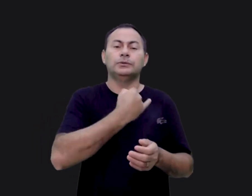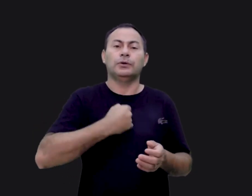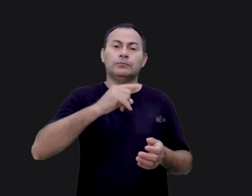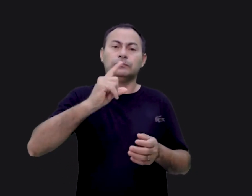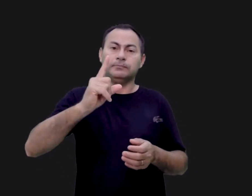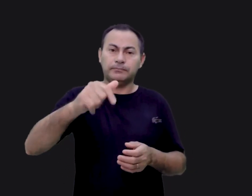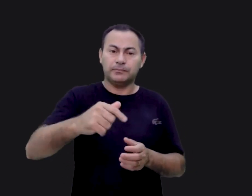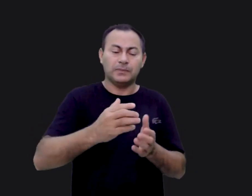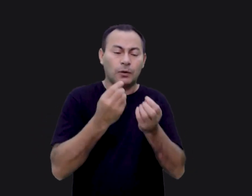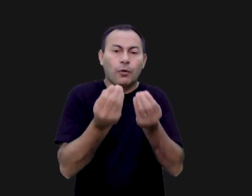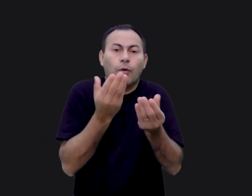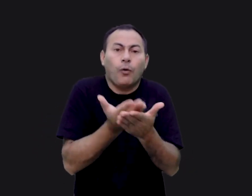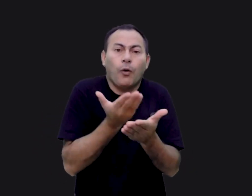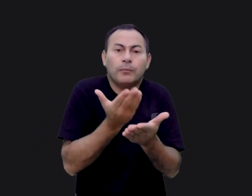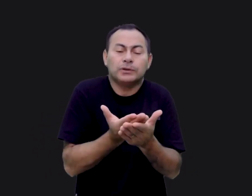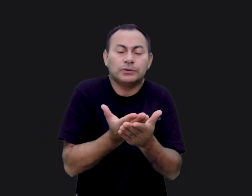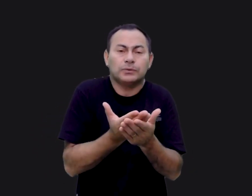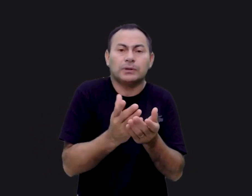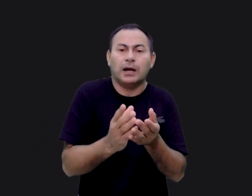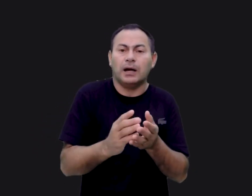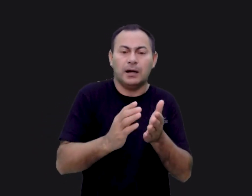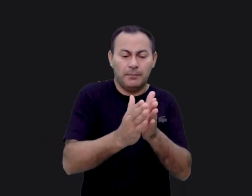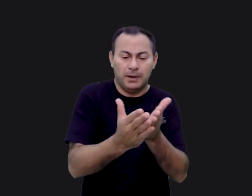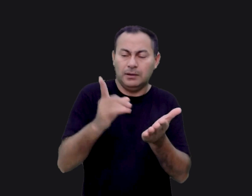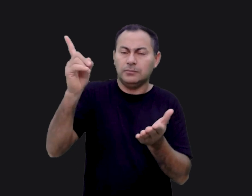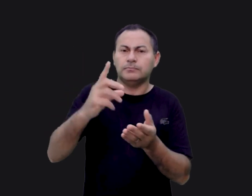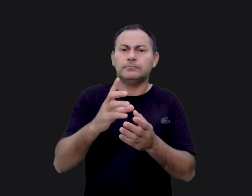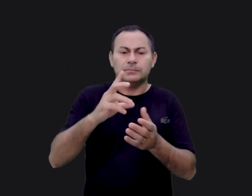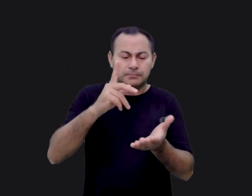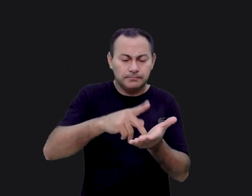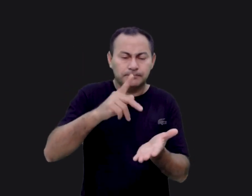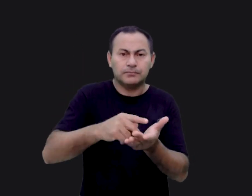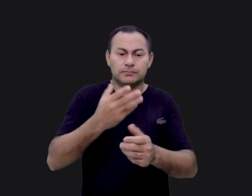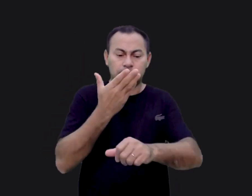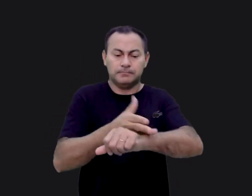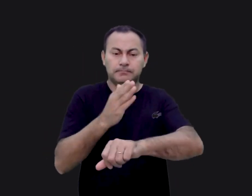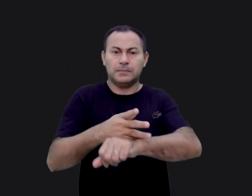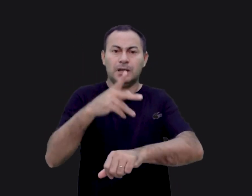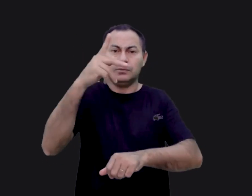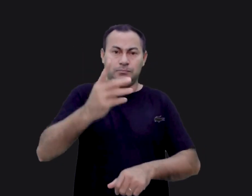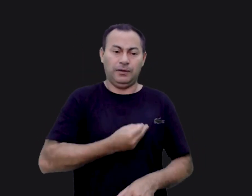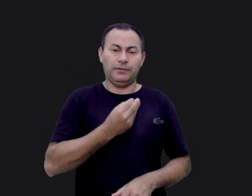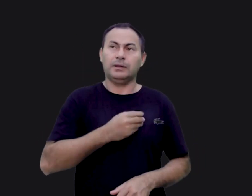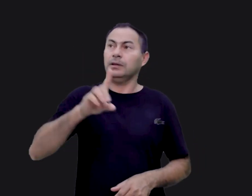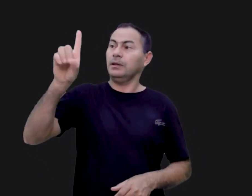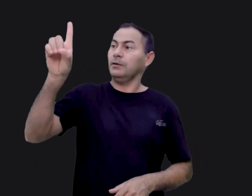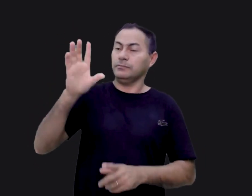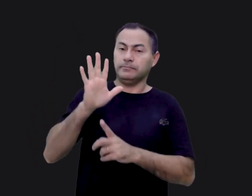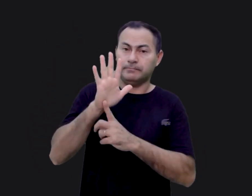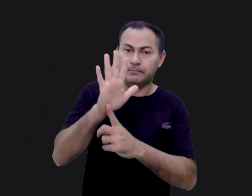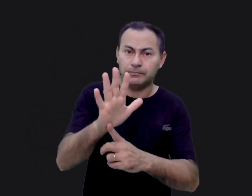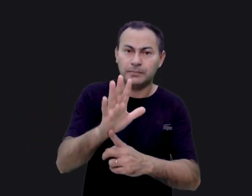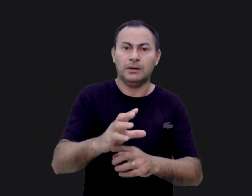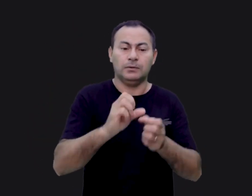como estudar as Escrituras. Busque a verdade e tome a decisão de aplicá-la na sua vida quando Deus revelá-la para você. No